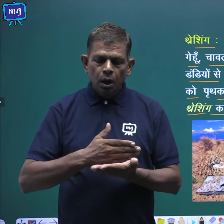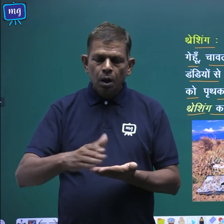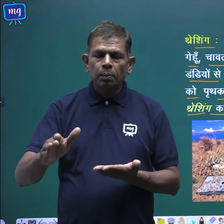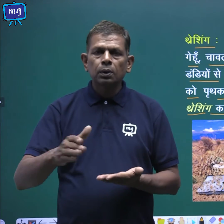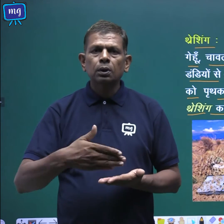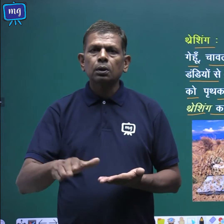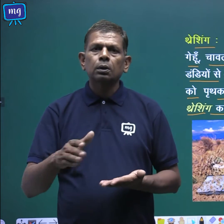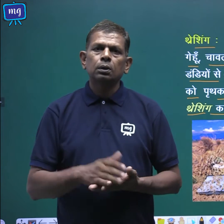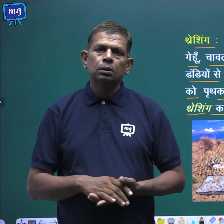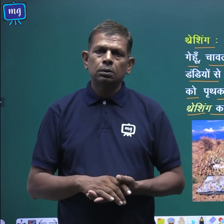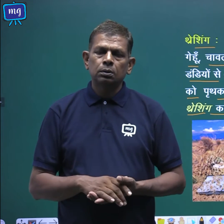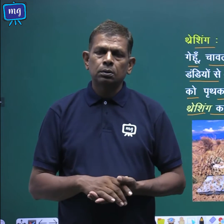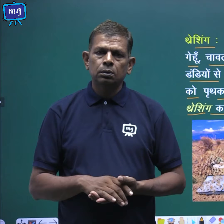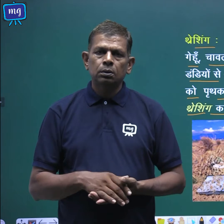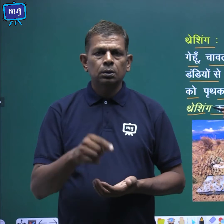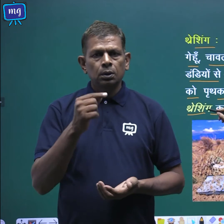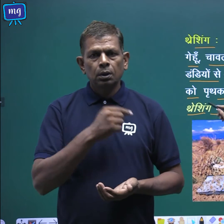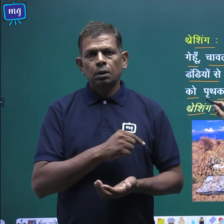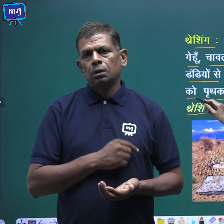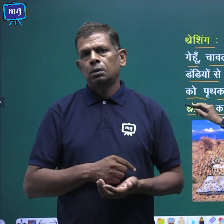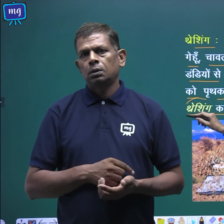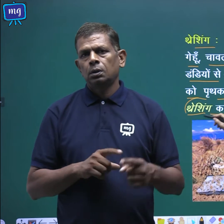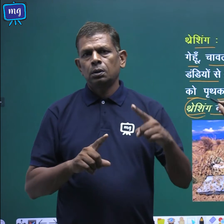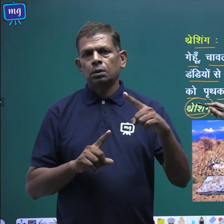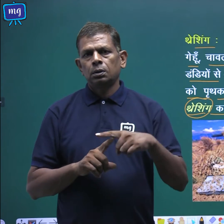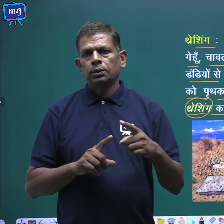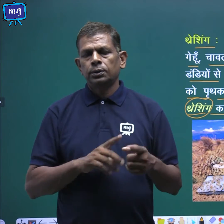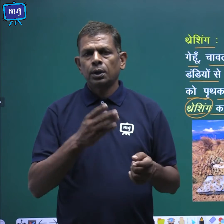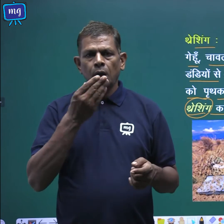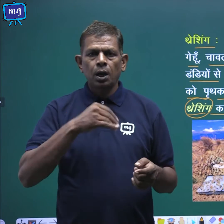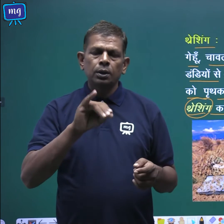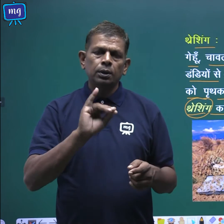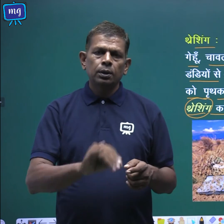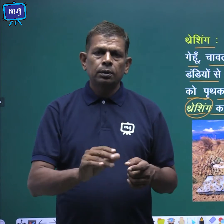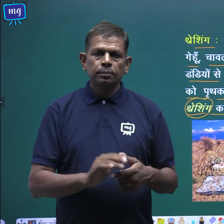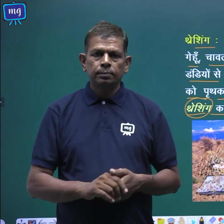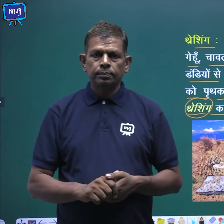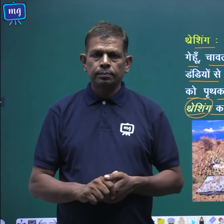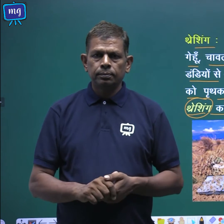कर रहा है। यह थ्रेशिंग कहलाता है।